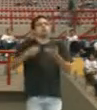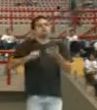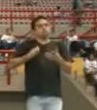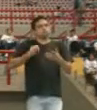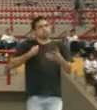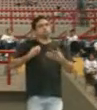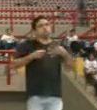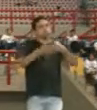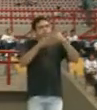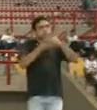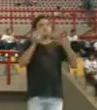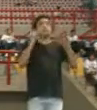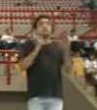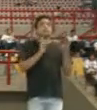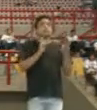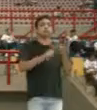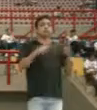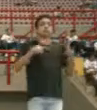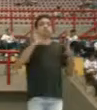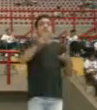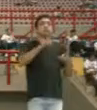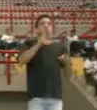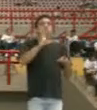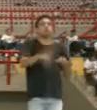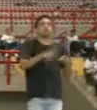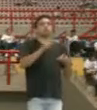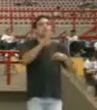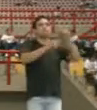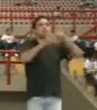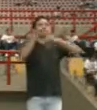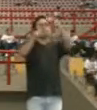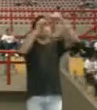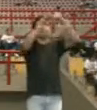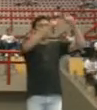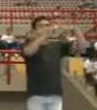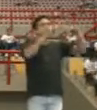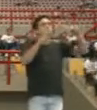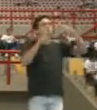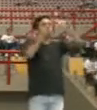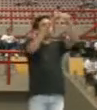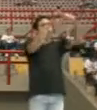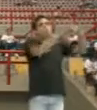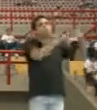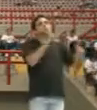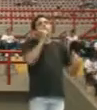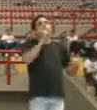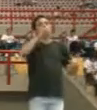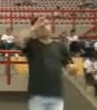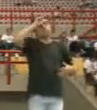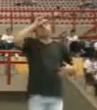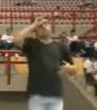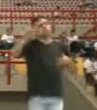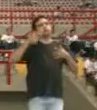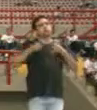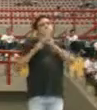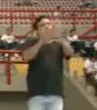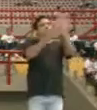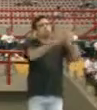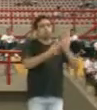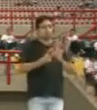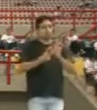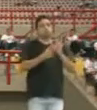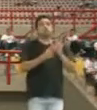participaram. Eu podia ter citado lutas que ocorreram em vários países, tendo mulheres como centro da discussão. Mostrar para